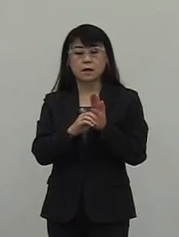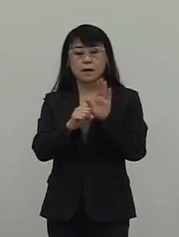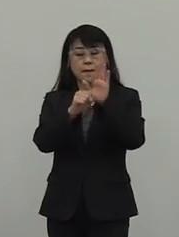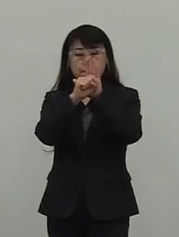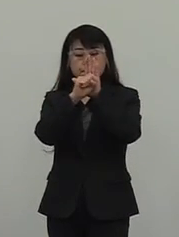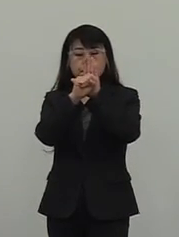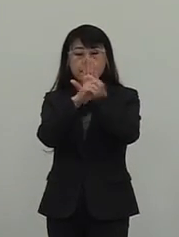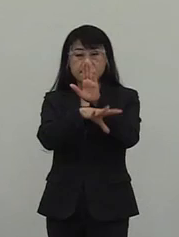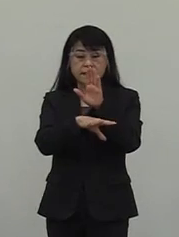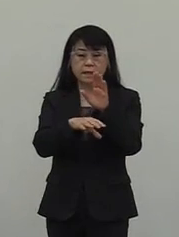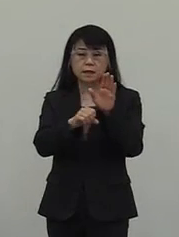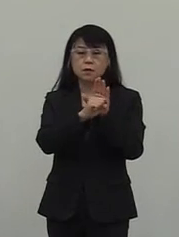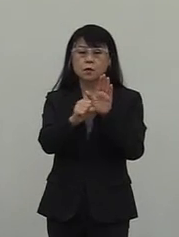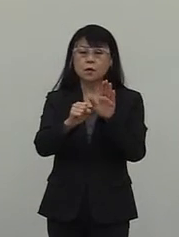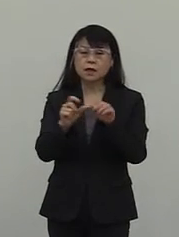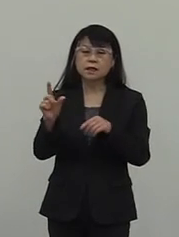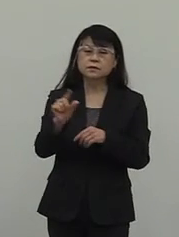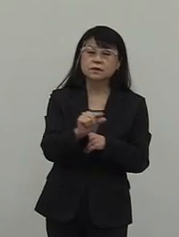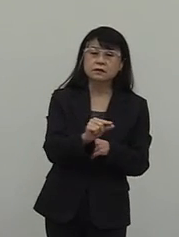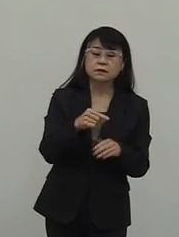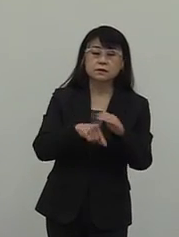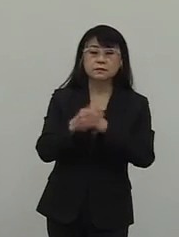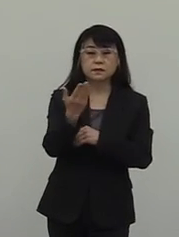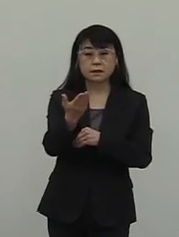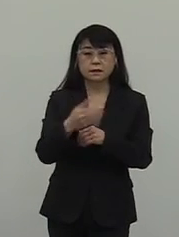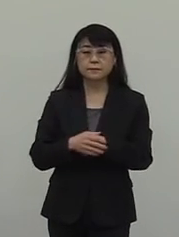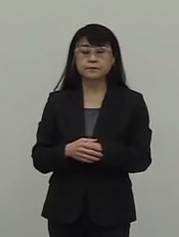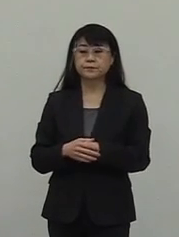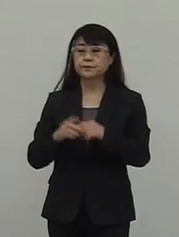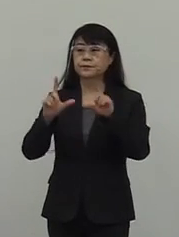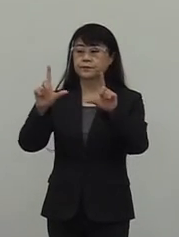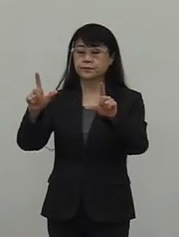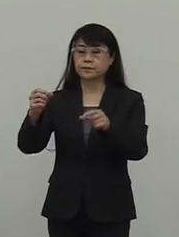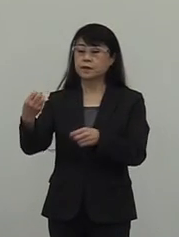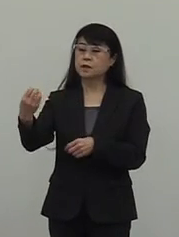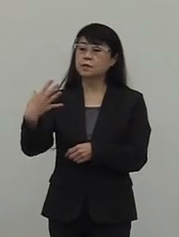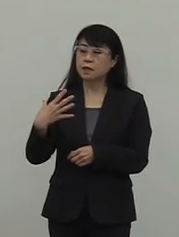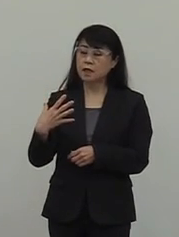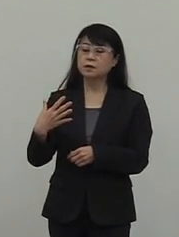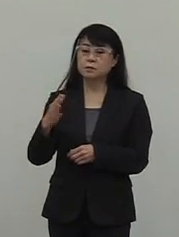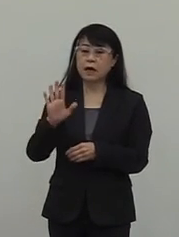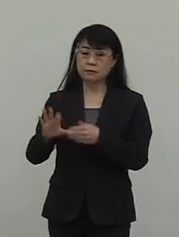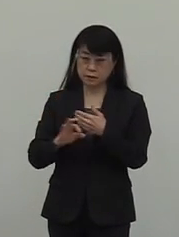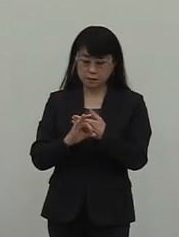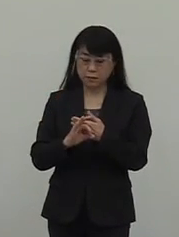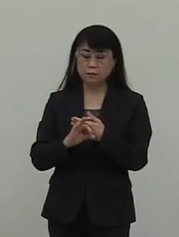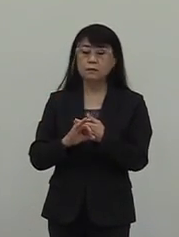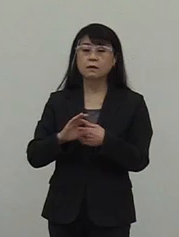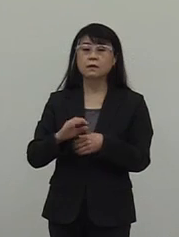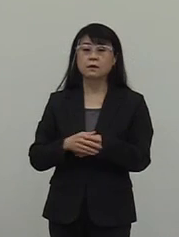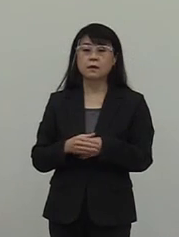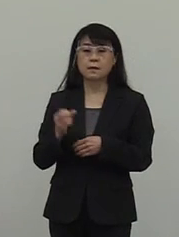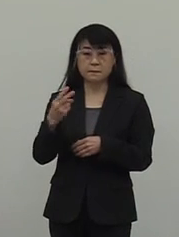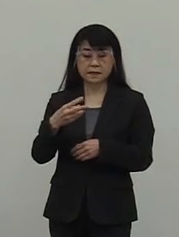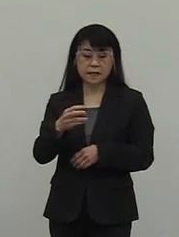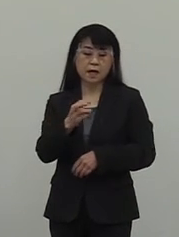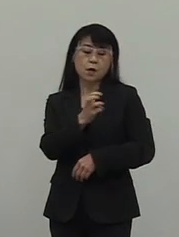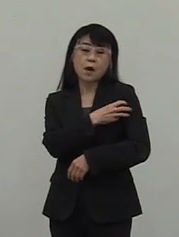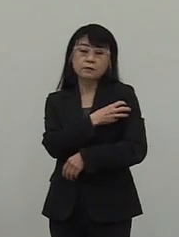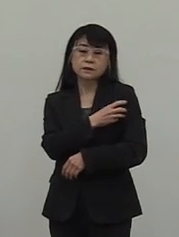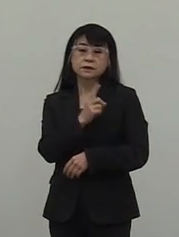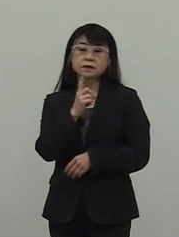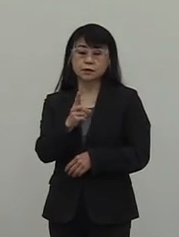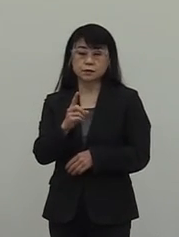しょうか。 ご指摘の点も可能性としてはあります。それとワクチンっていうのは、あの感